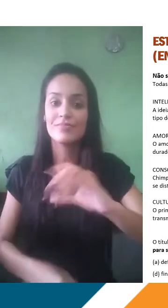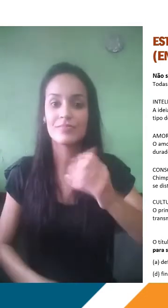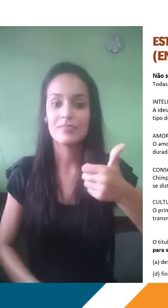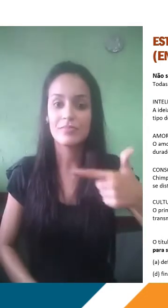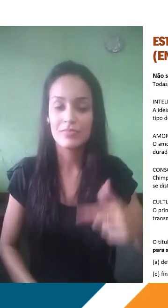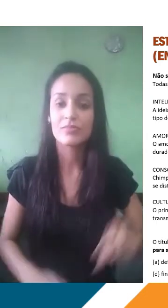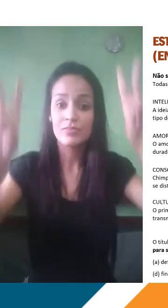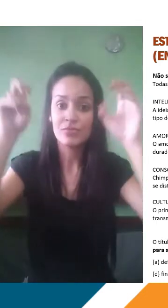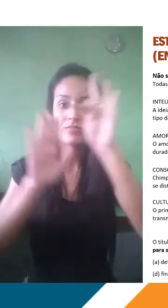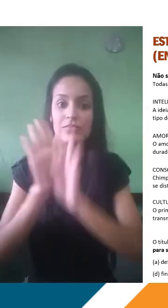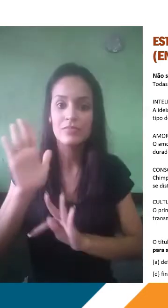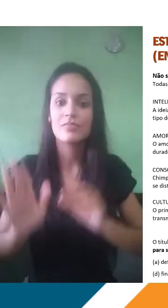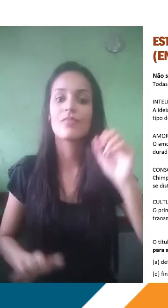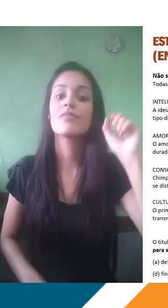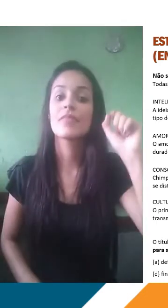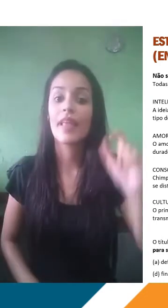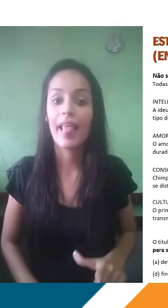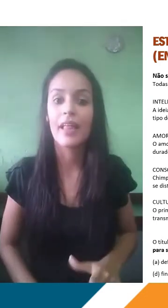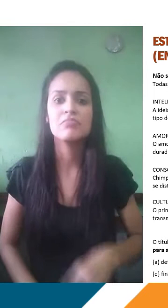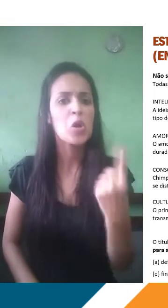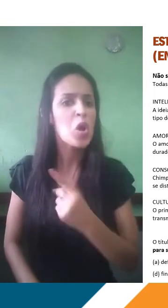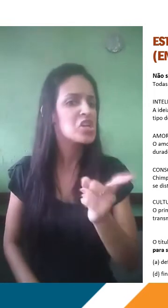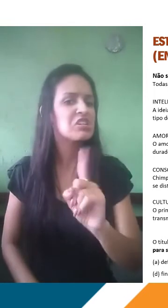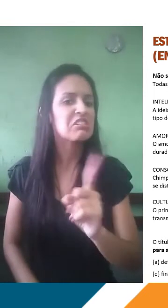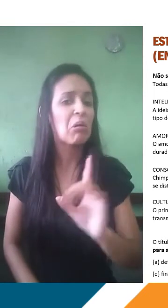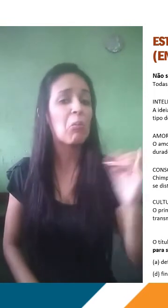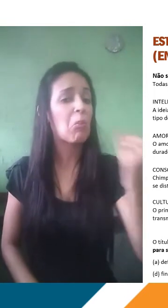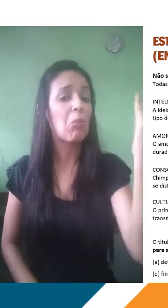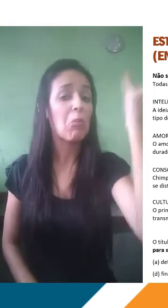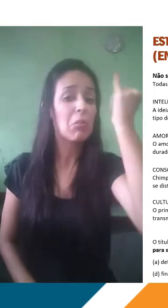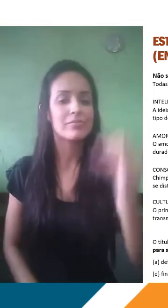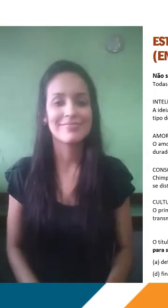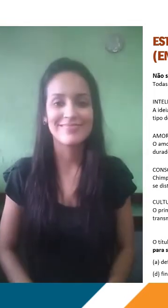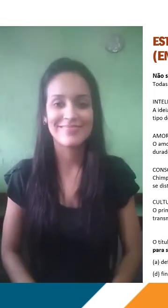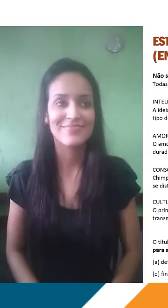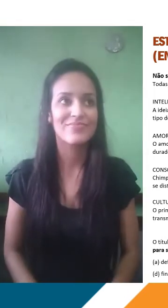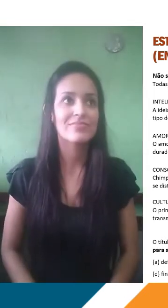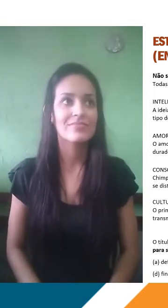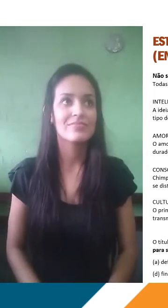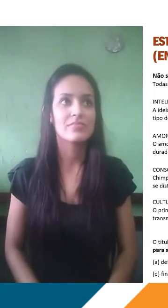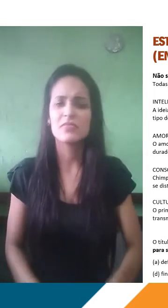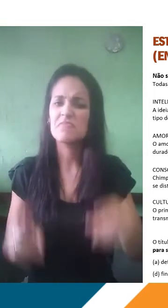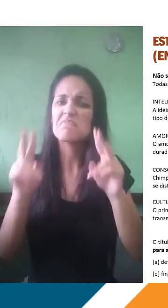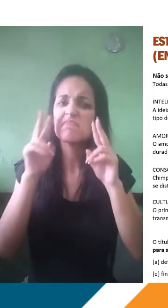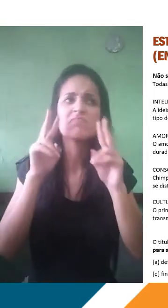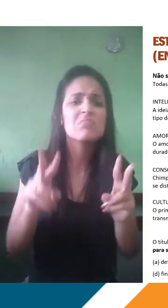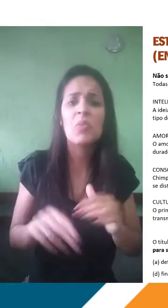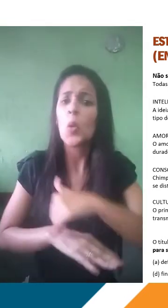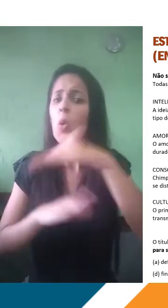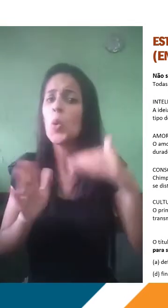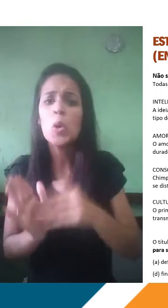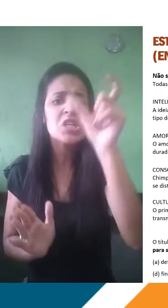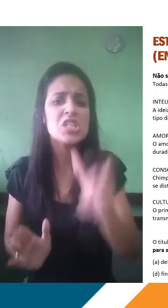do texto é Não somos tão especiais Vamos ler juntos? Todas as características tidas como exclusivas dos